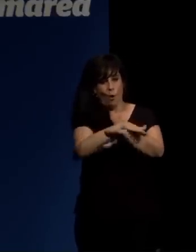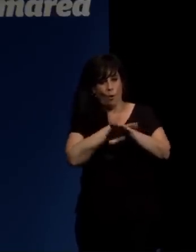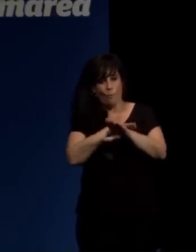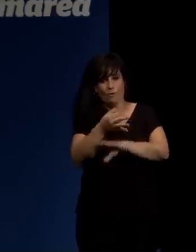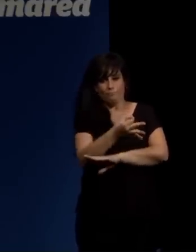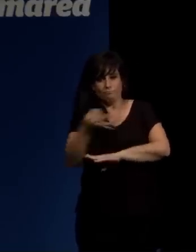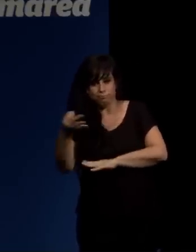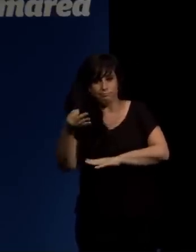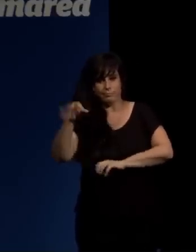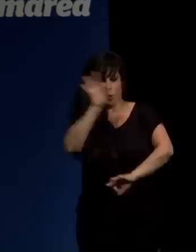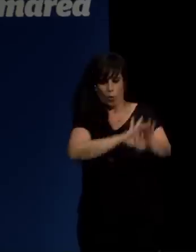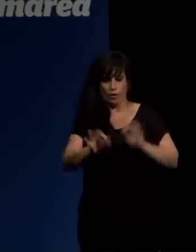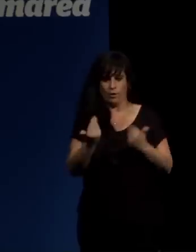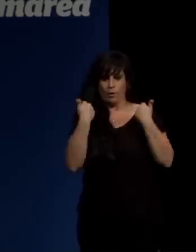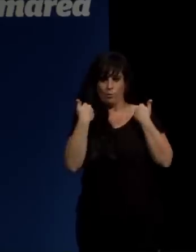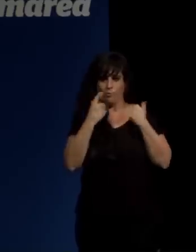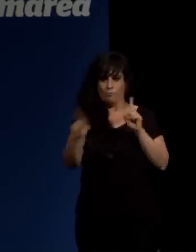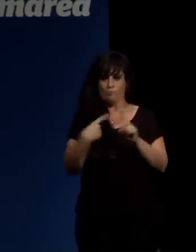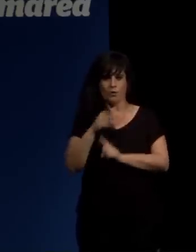solvente, incorruptible